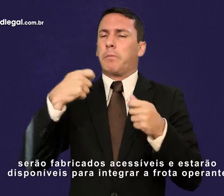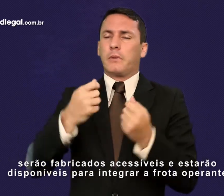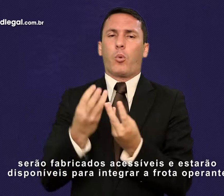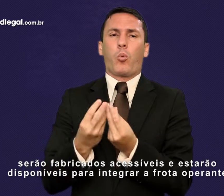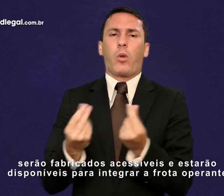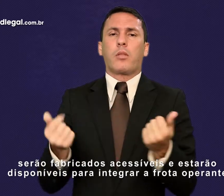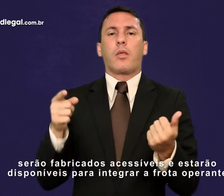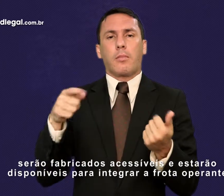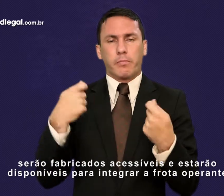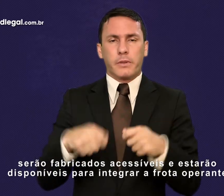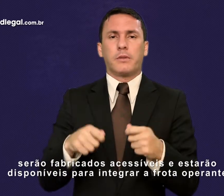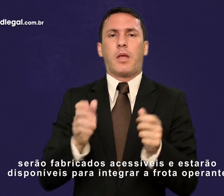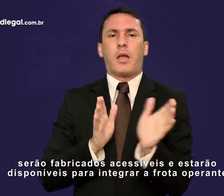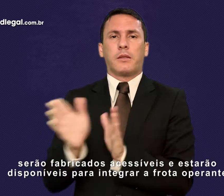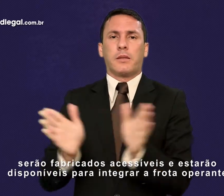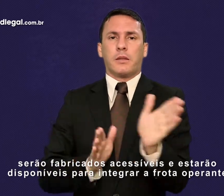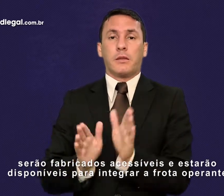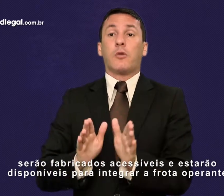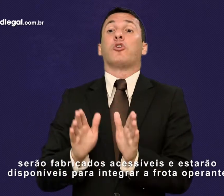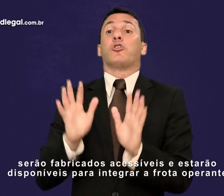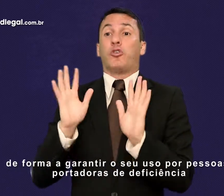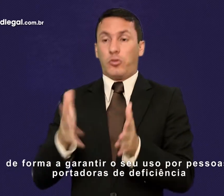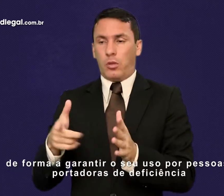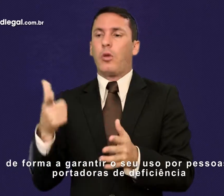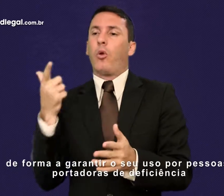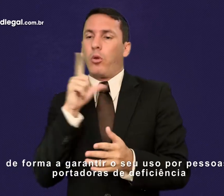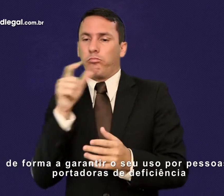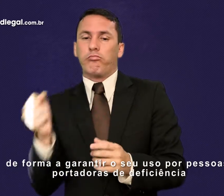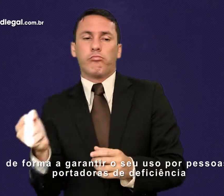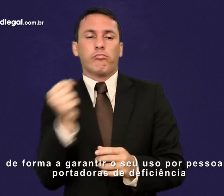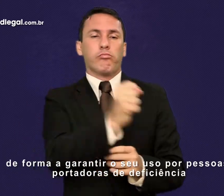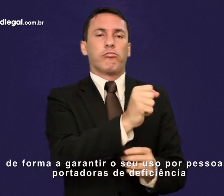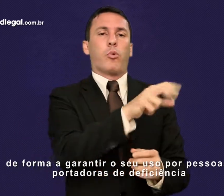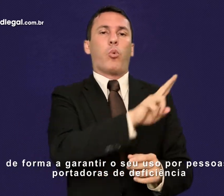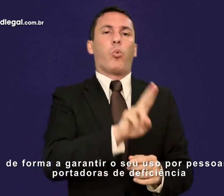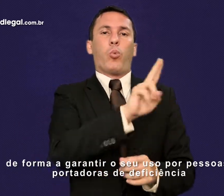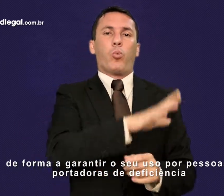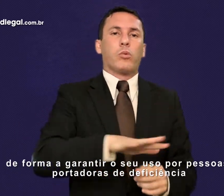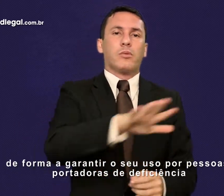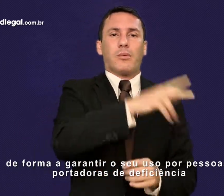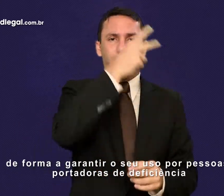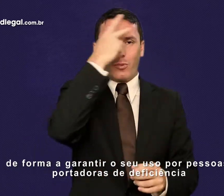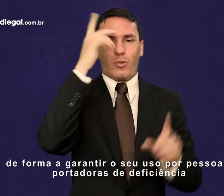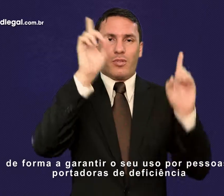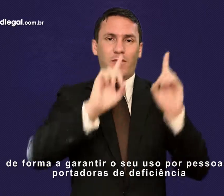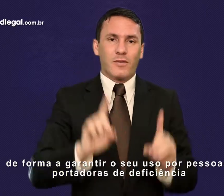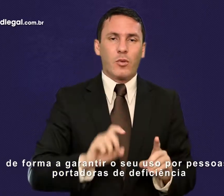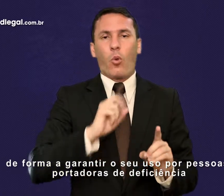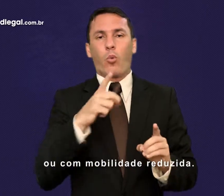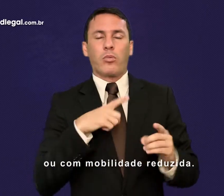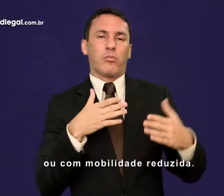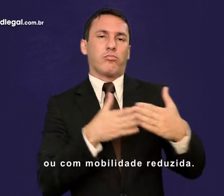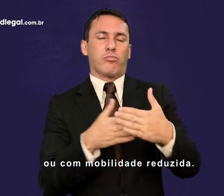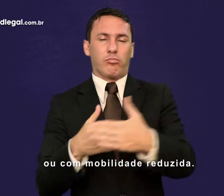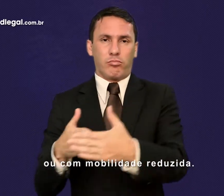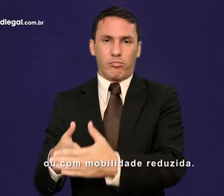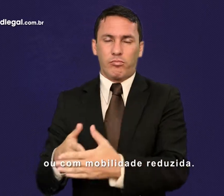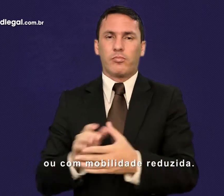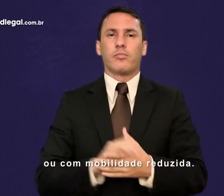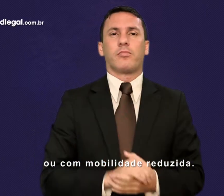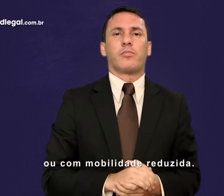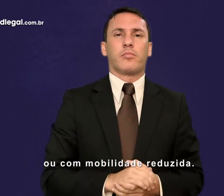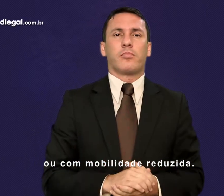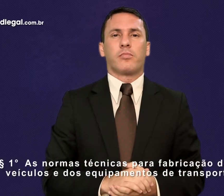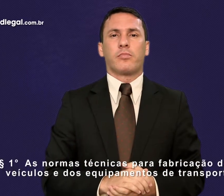acessíveis e estarão disponíveis para integrar a frota operante de forma a garantir o seu uso por pessoas portadoras de deficiência ou com